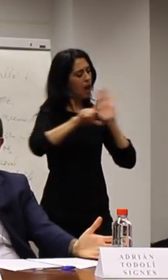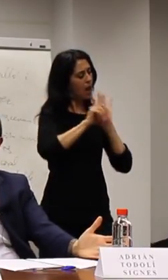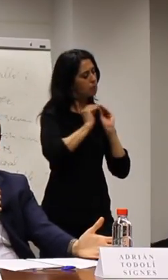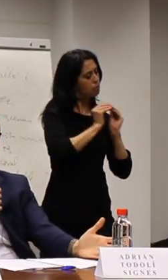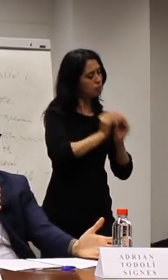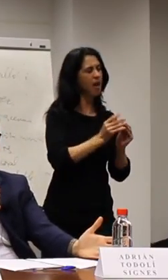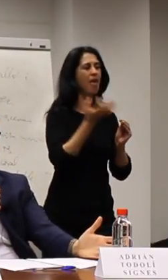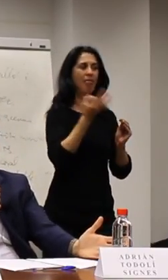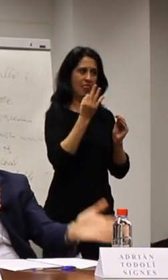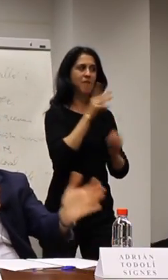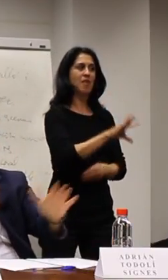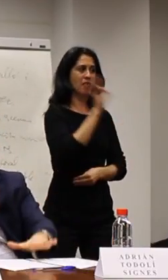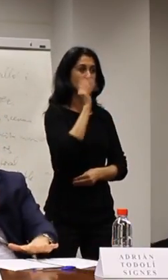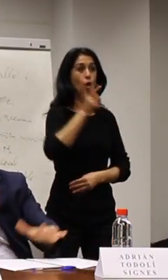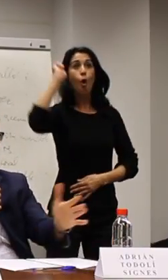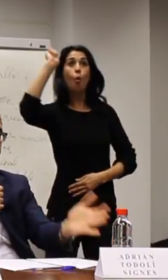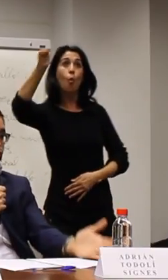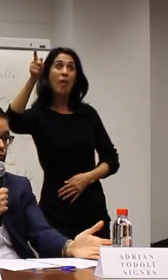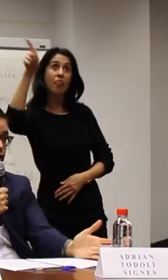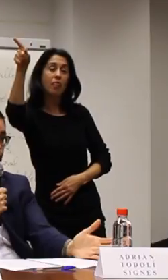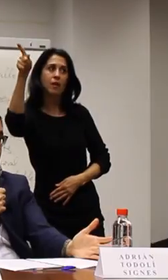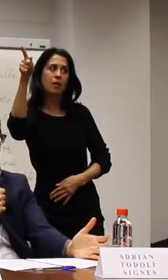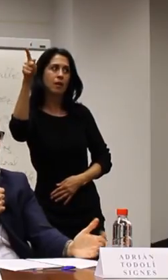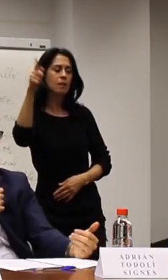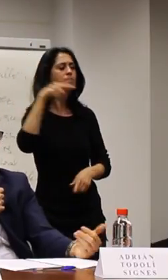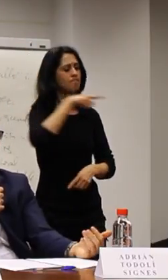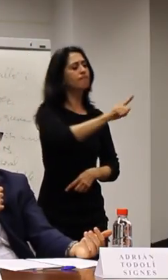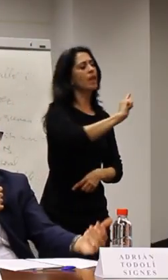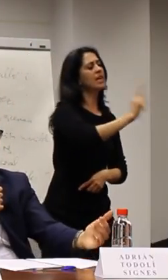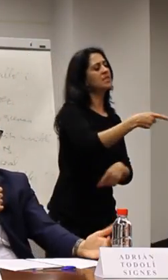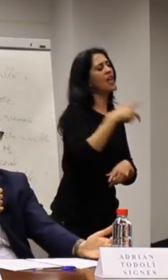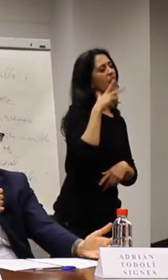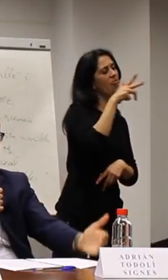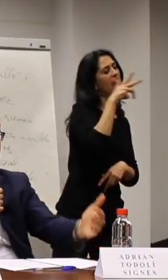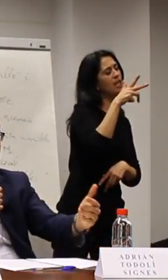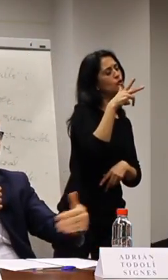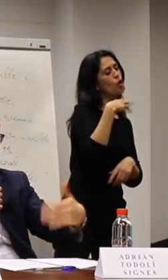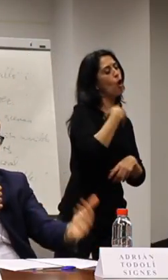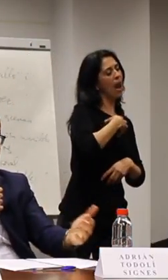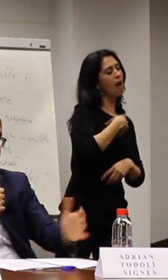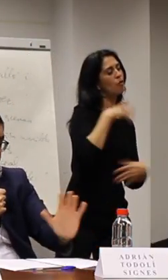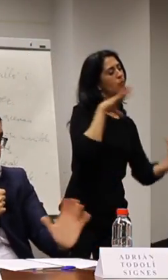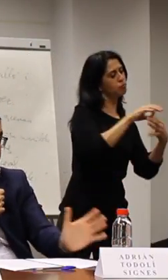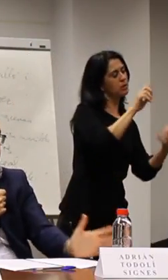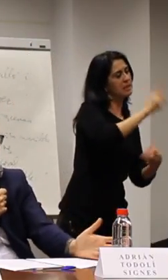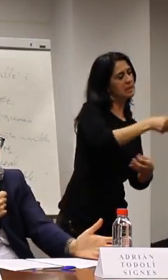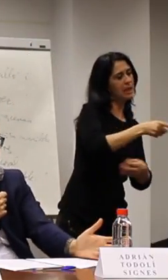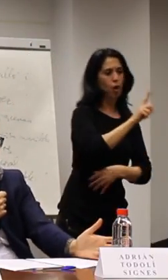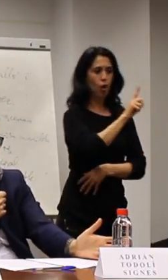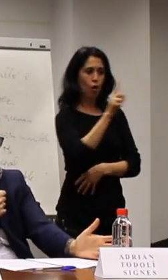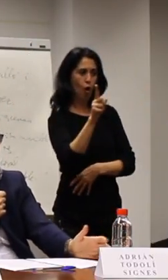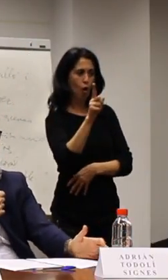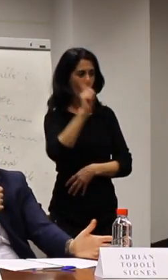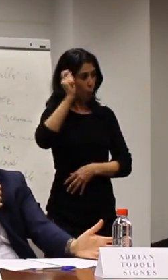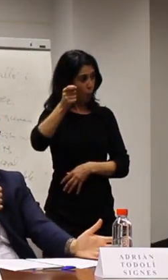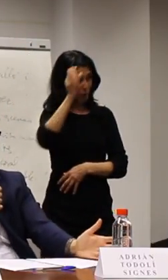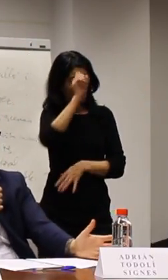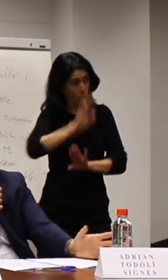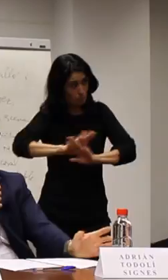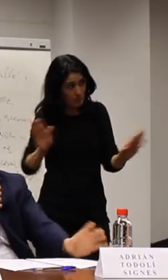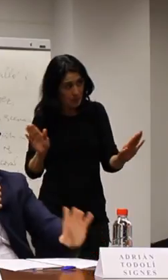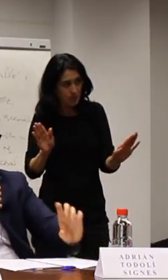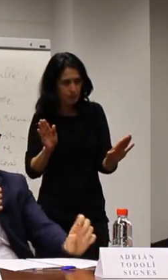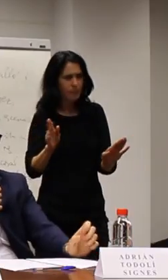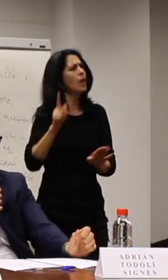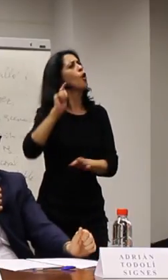juez el que decida si son laborales o son autónomos. No deberíamos dejarlo simplemente en manos de los jueces, porque los jueces lo pueden solucionar. Pero ¿cuál es el